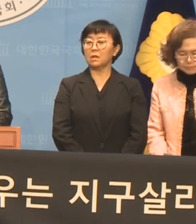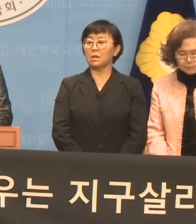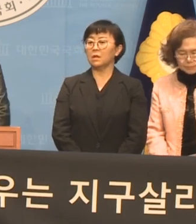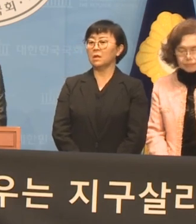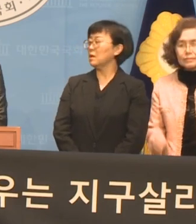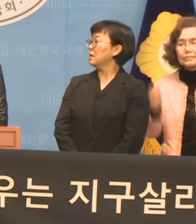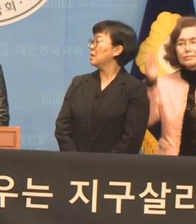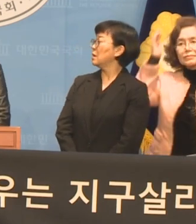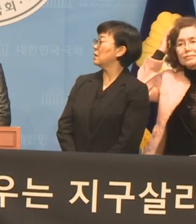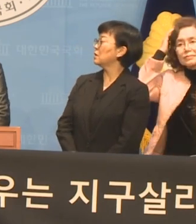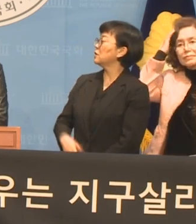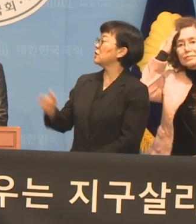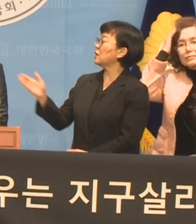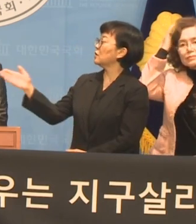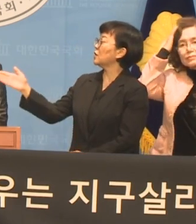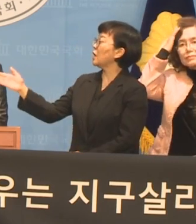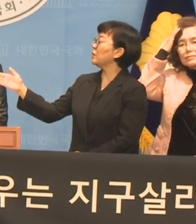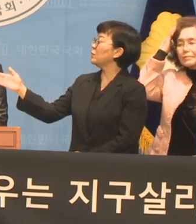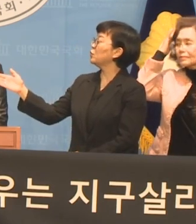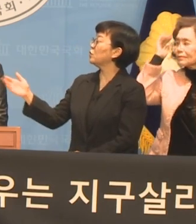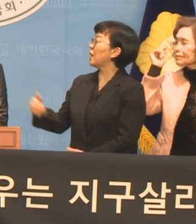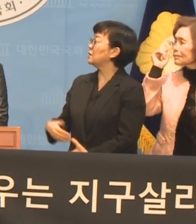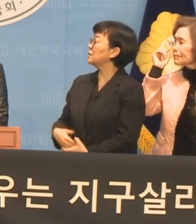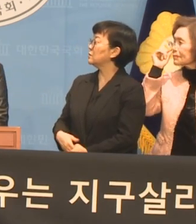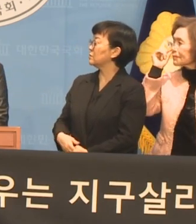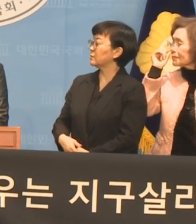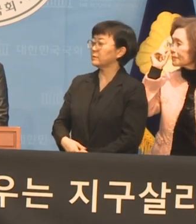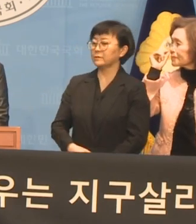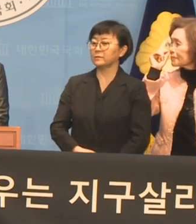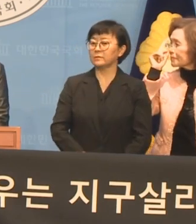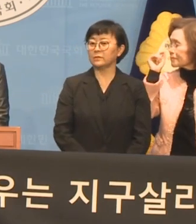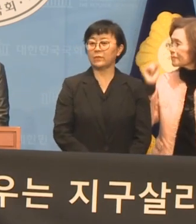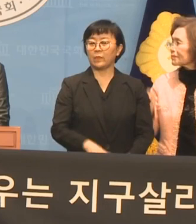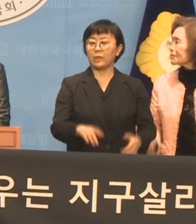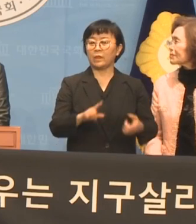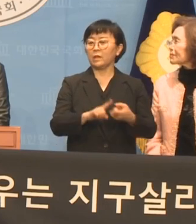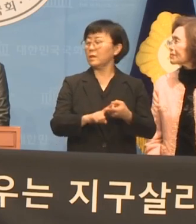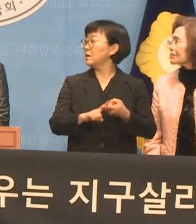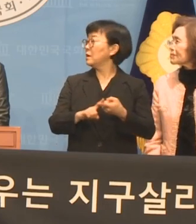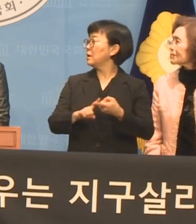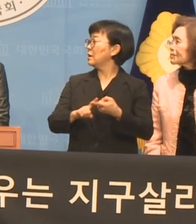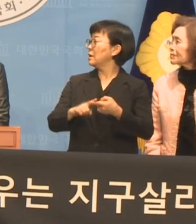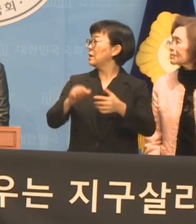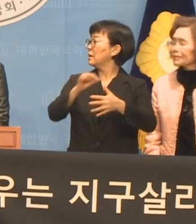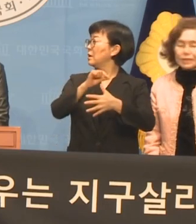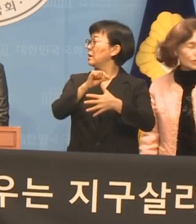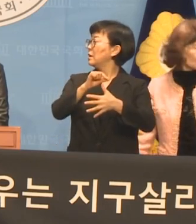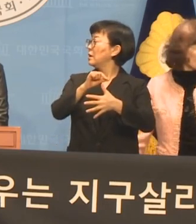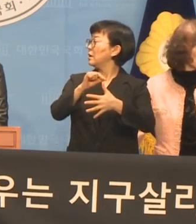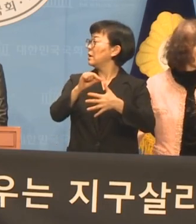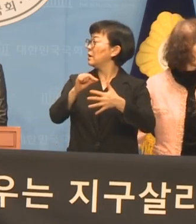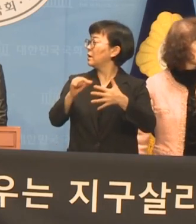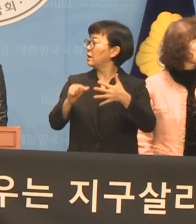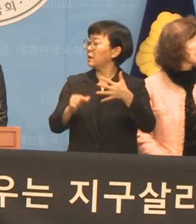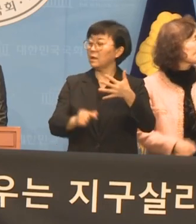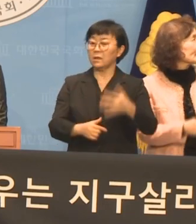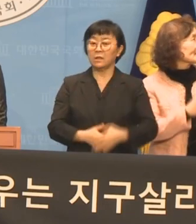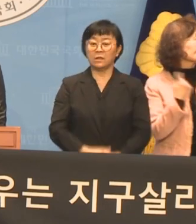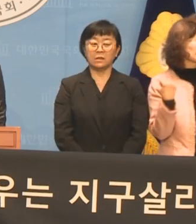생태부상혁명 국회 선포 기자회견 낭독을 참여하신 단체 대표님들께서 순차적으로 낭독하겠습니다.